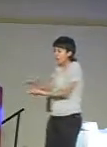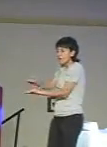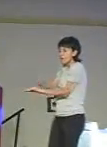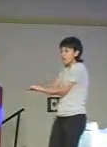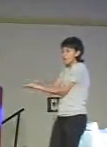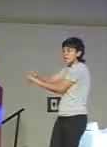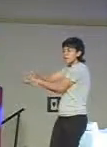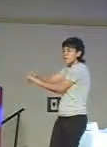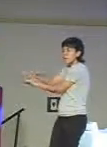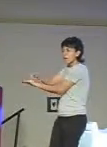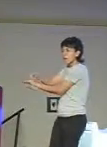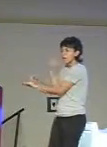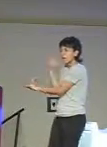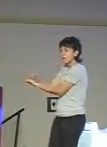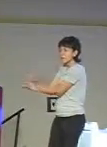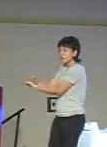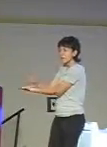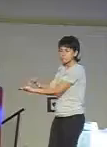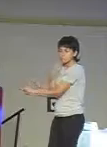nada.